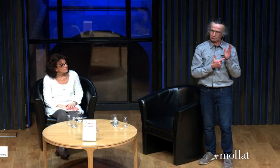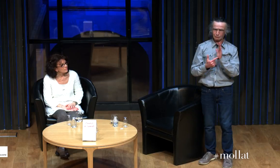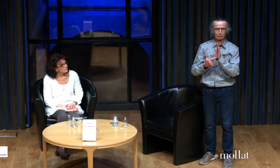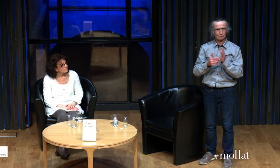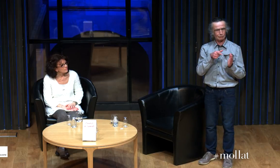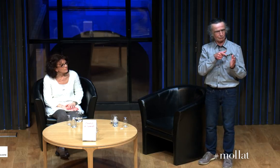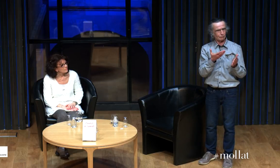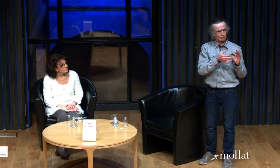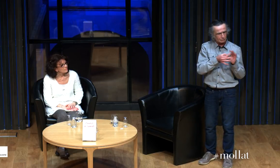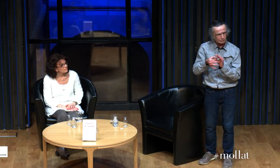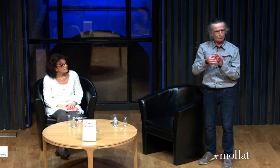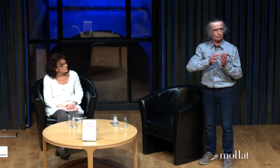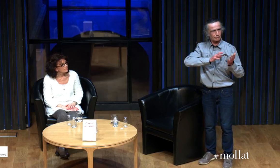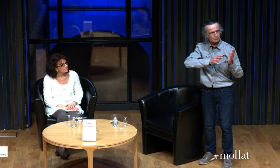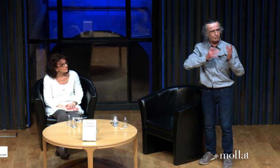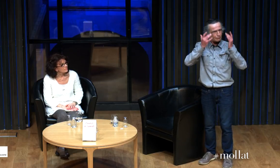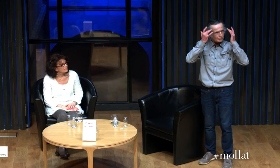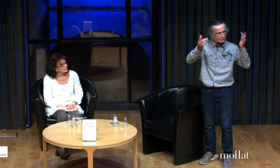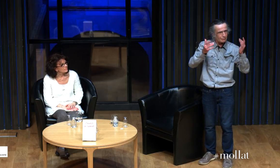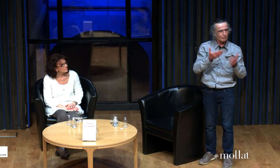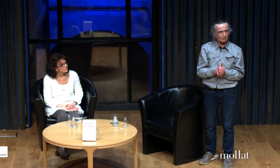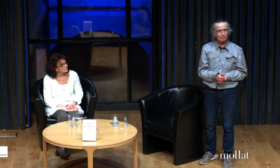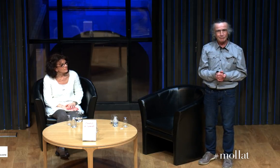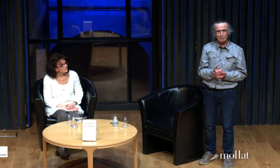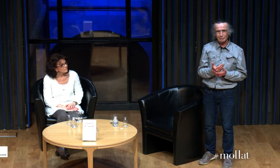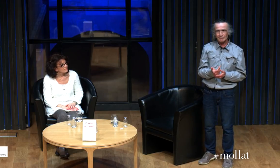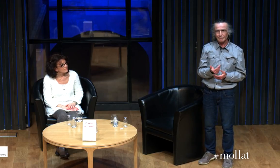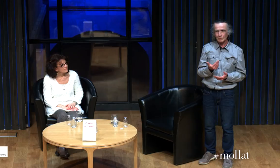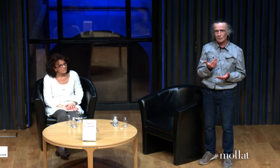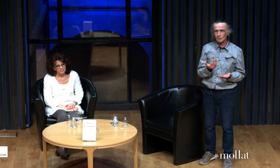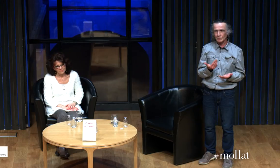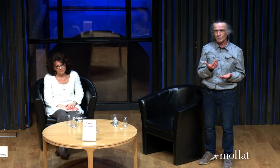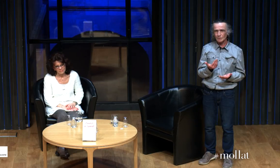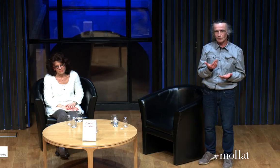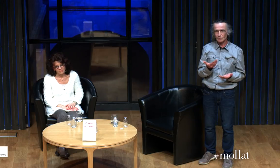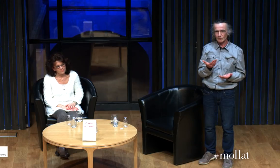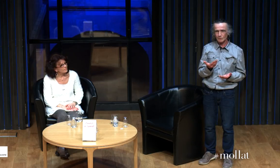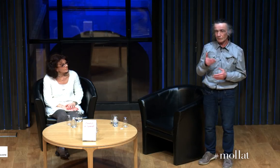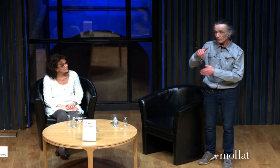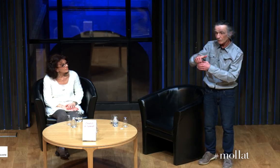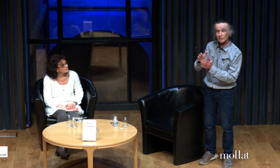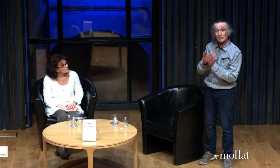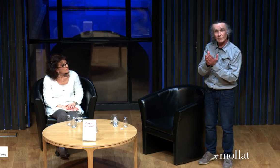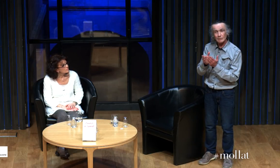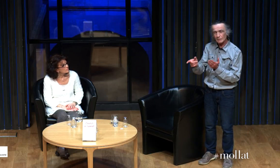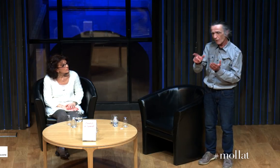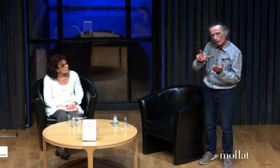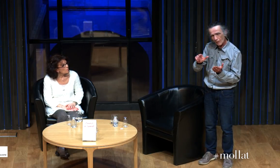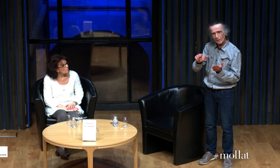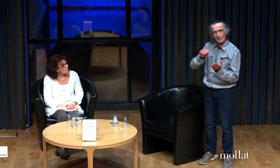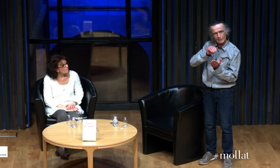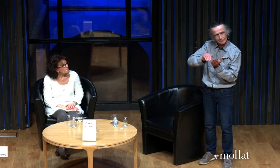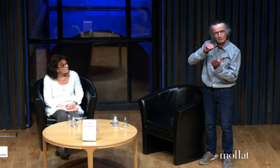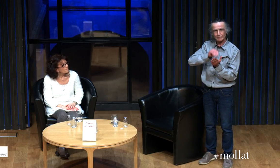d'un côté, mais nous nous présentons en tant que personne sourde avec un grand S, avec une langue des signes véritable et avec une culture